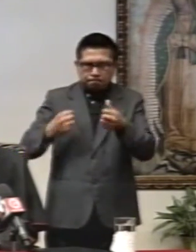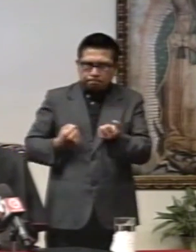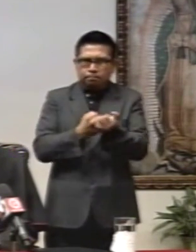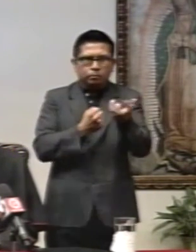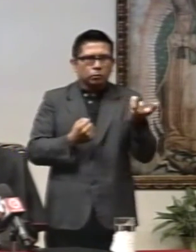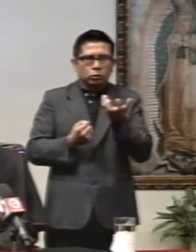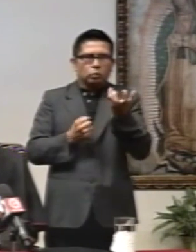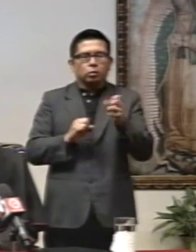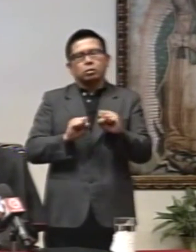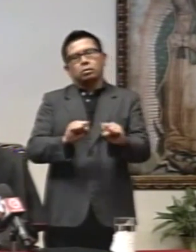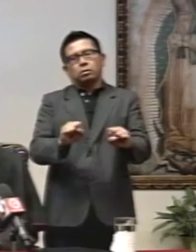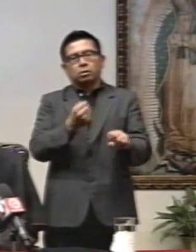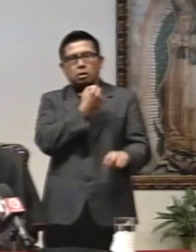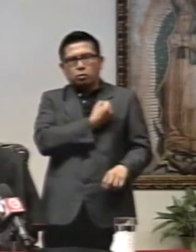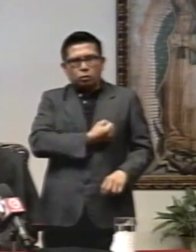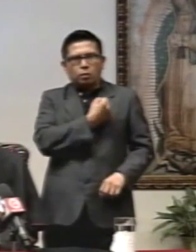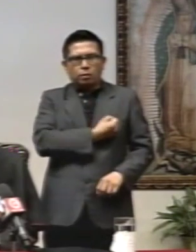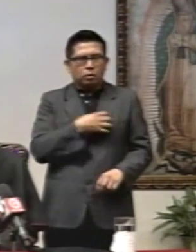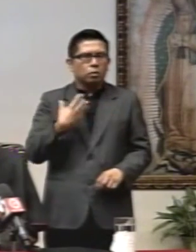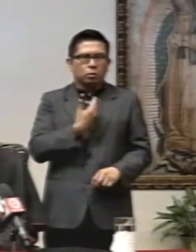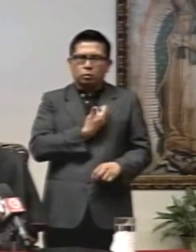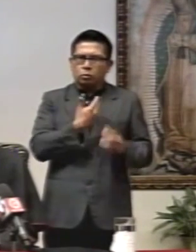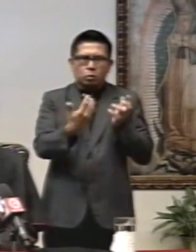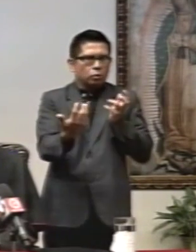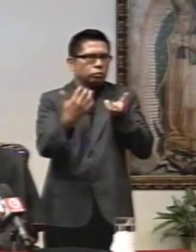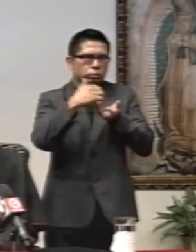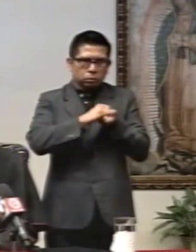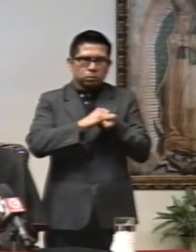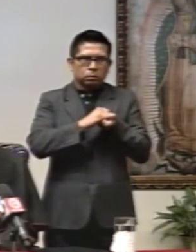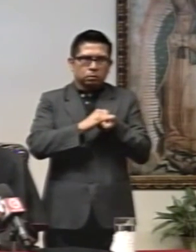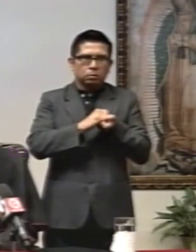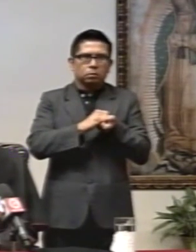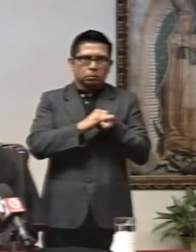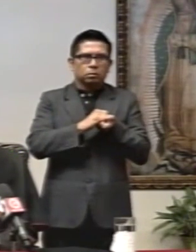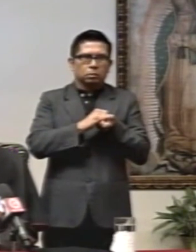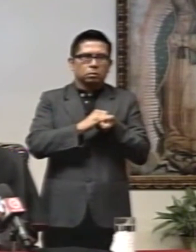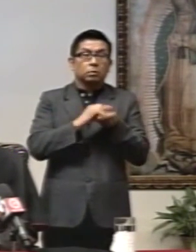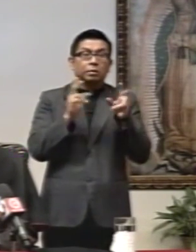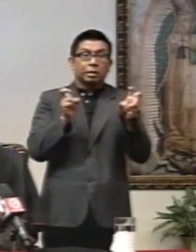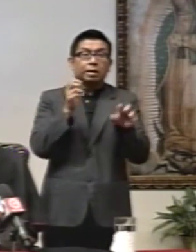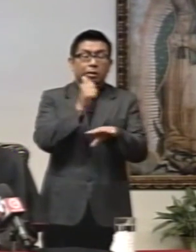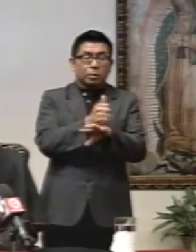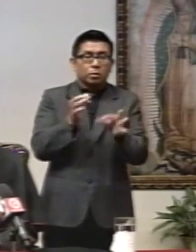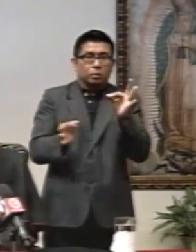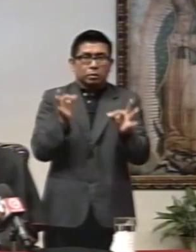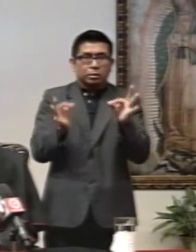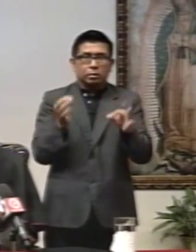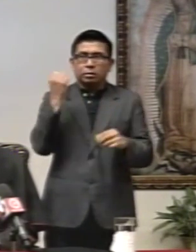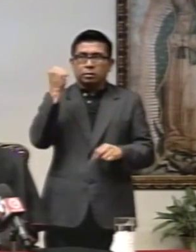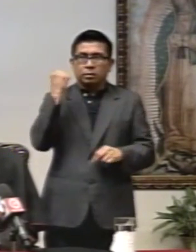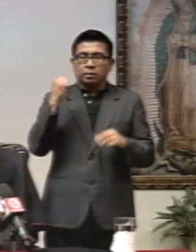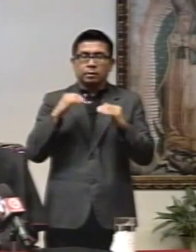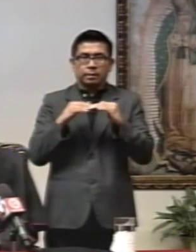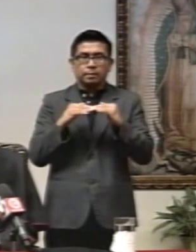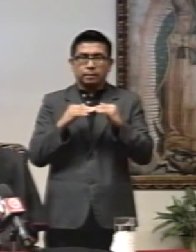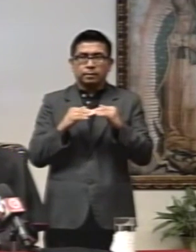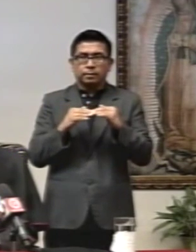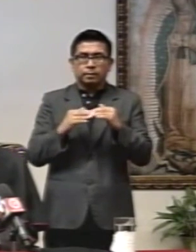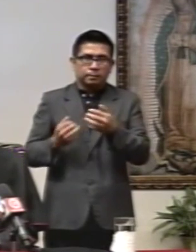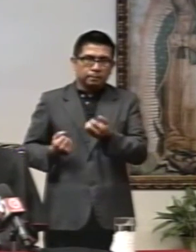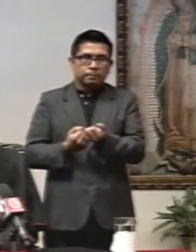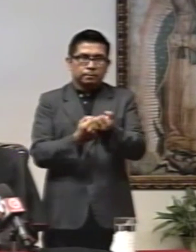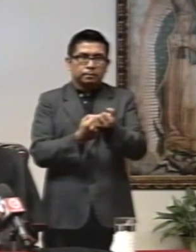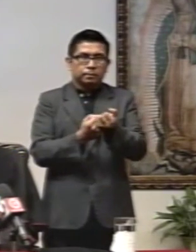víctimas. Hacemos causa común. Es el tema de justicia, pero sobre todo en favor de